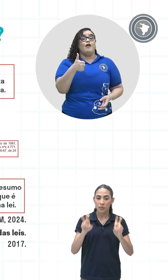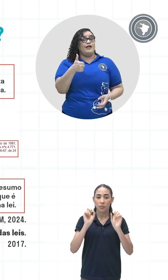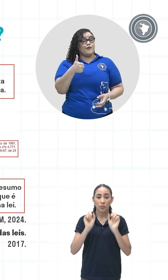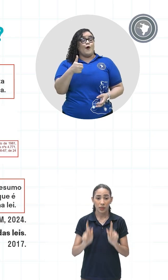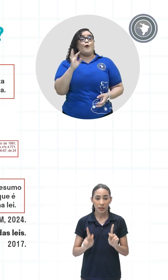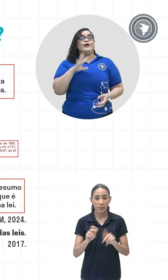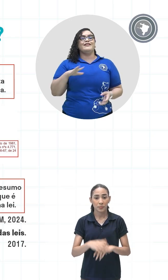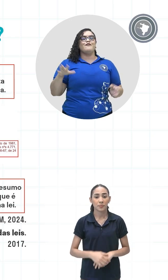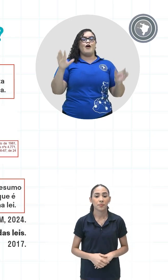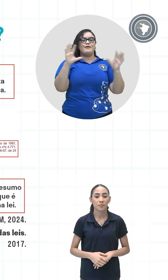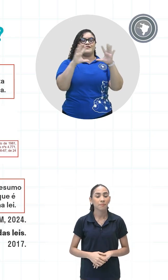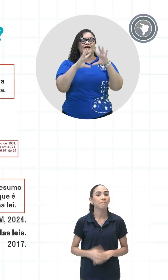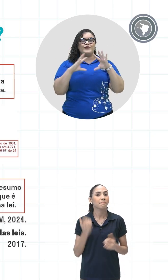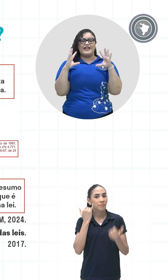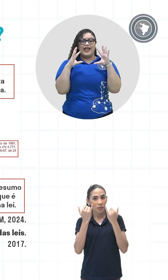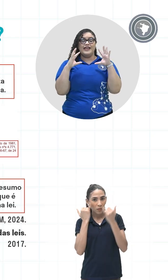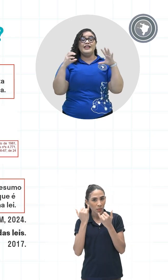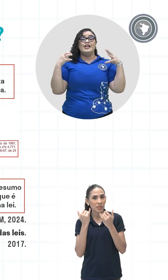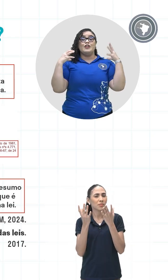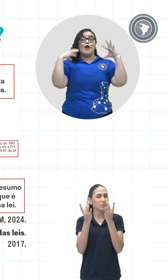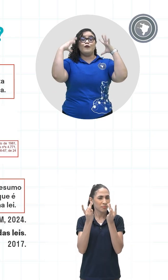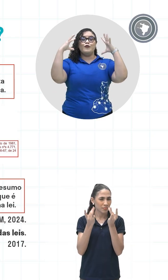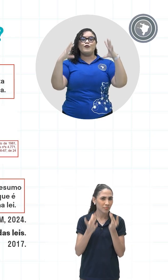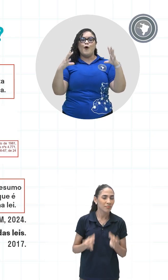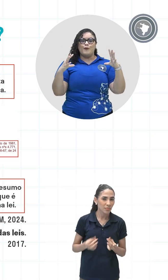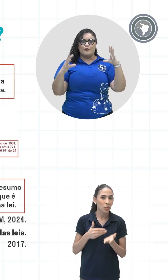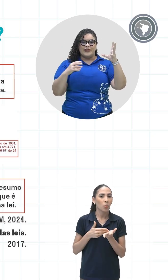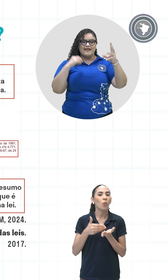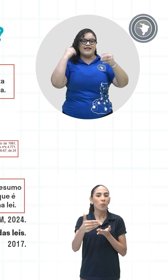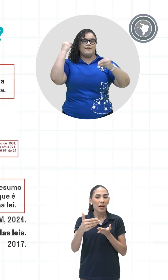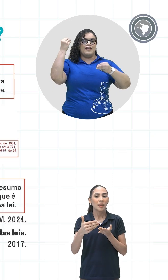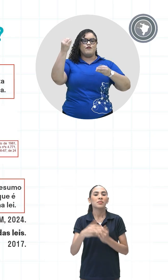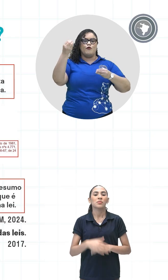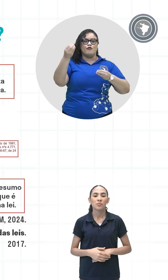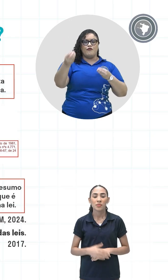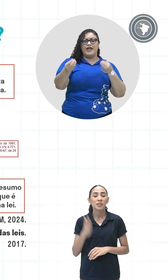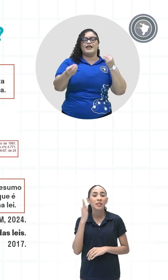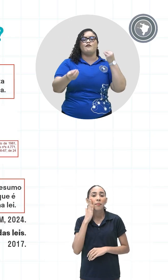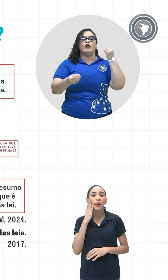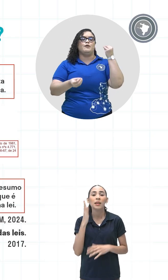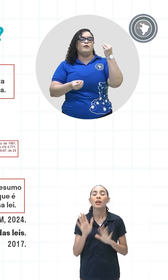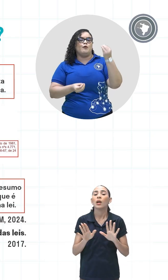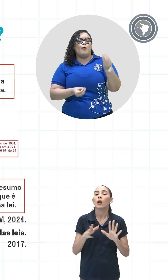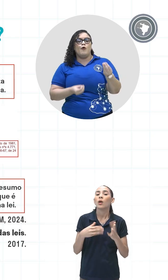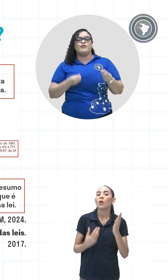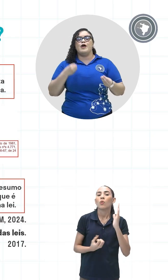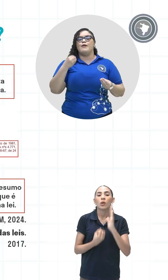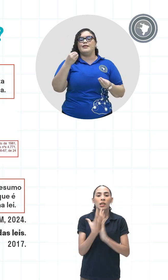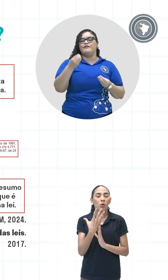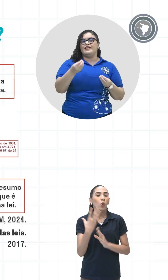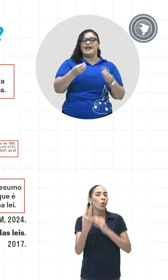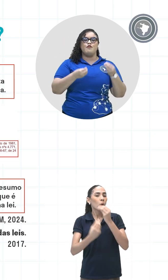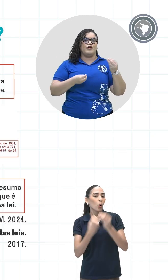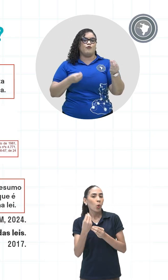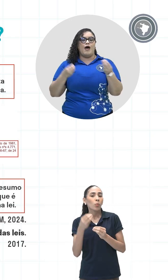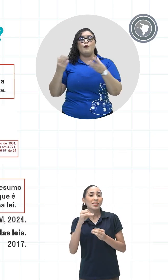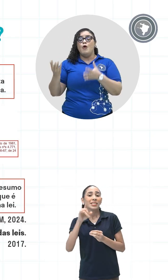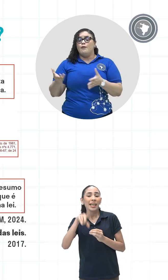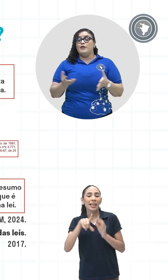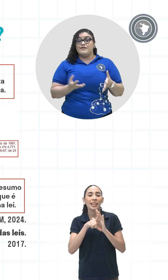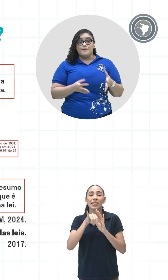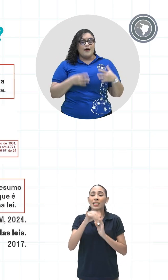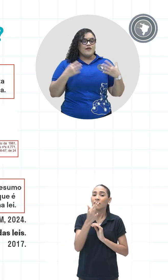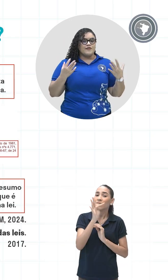até aí? Olha só, quanta informação tem logo no topo, né? Saber de onde vem, quem foi que promulgou, se é uma lei federal,